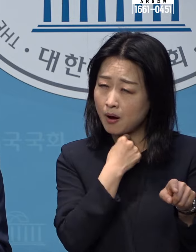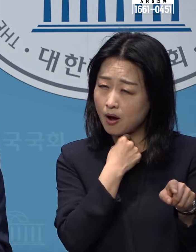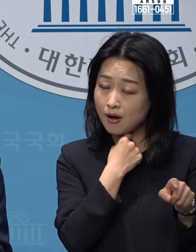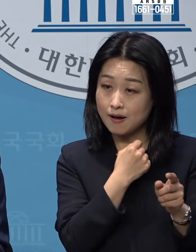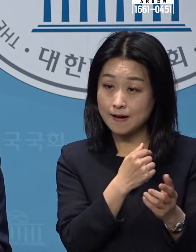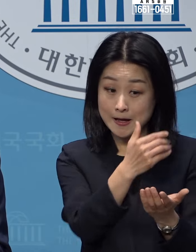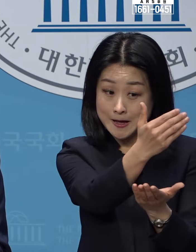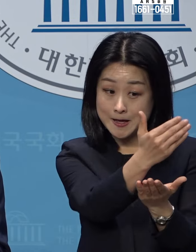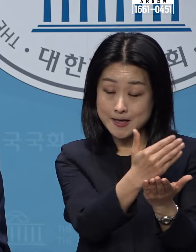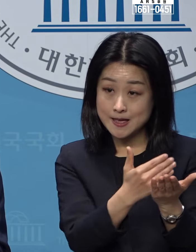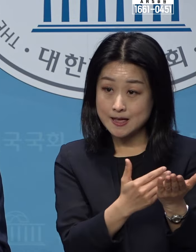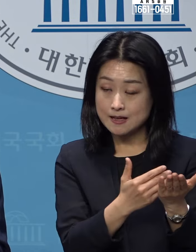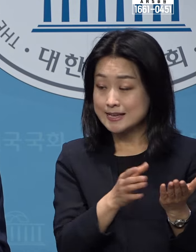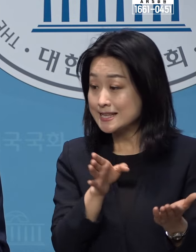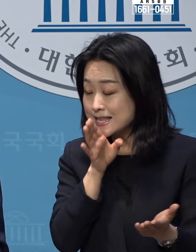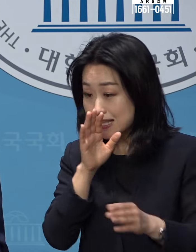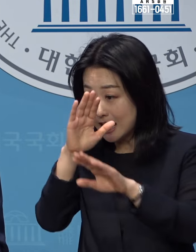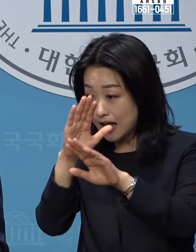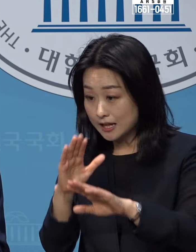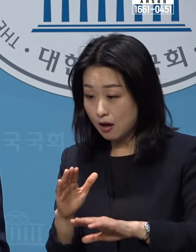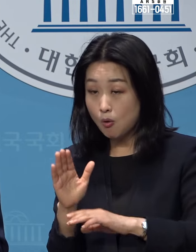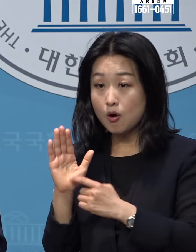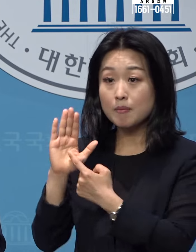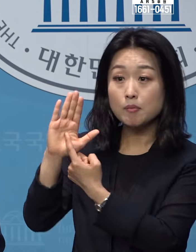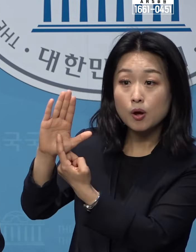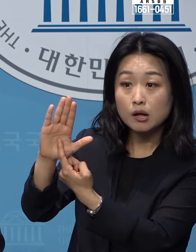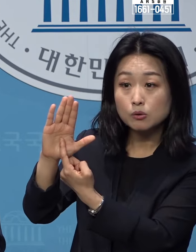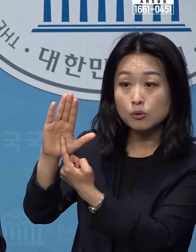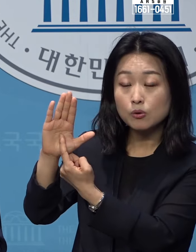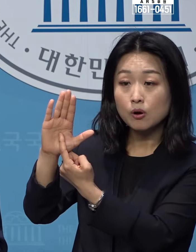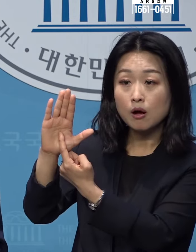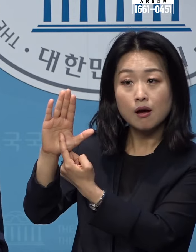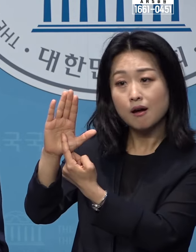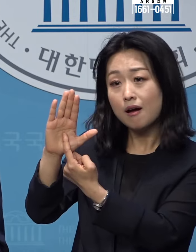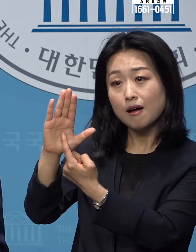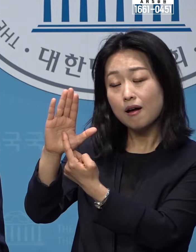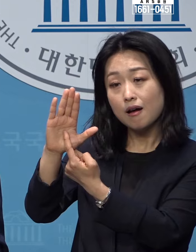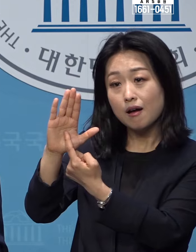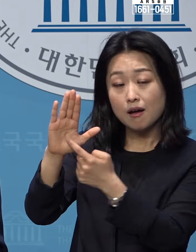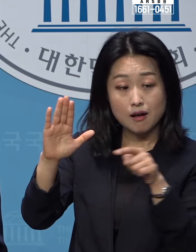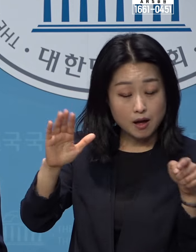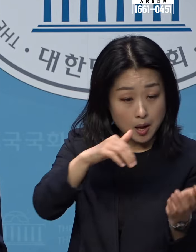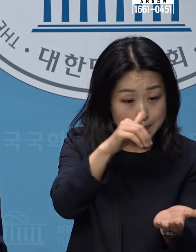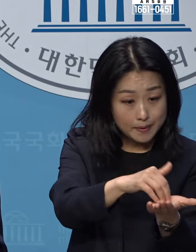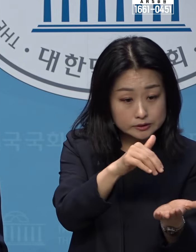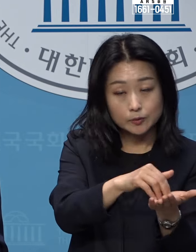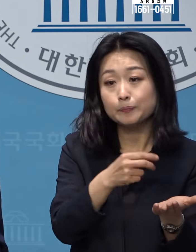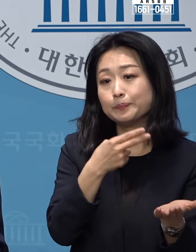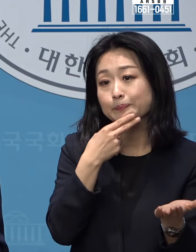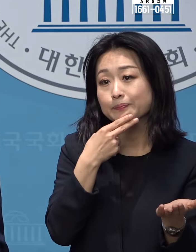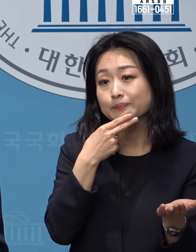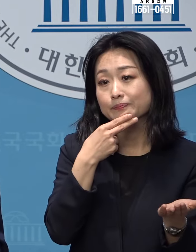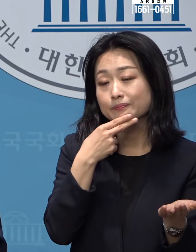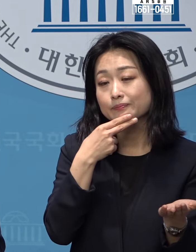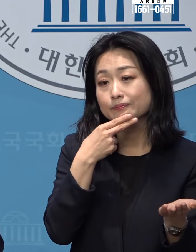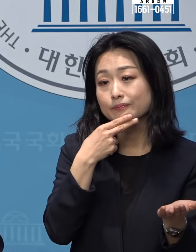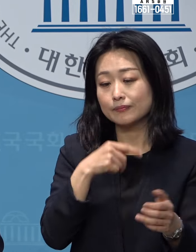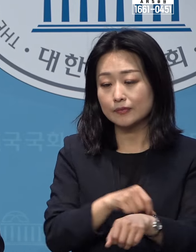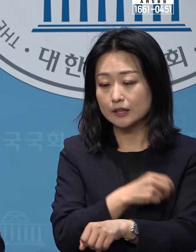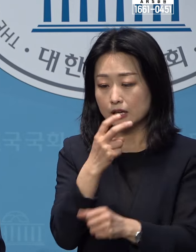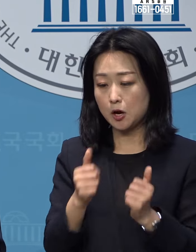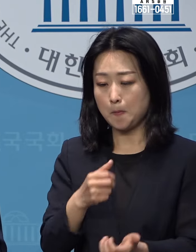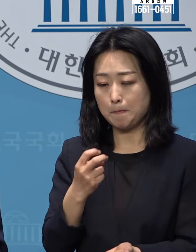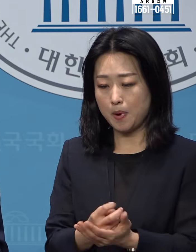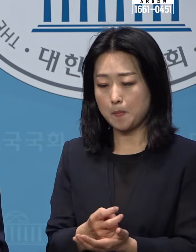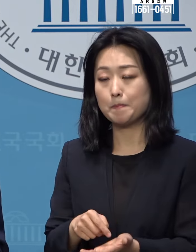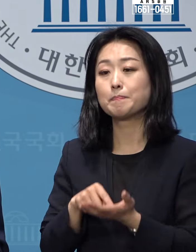사실의 진실이 밝혀져도 아예 반성조차 하지 않습니다. 특검법을